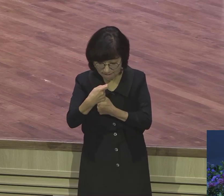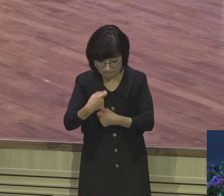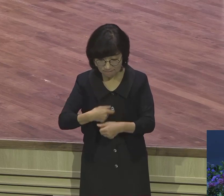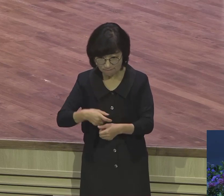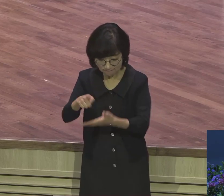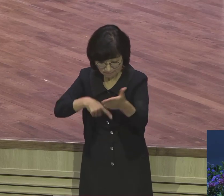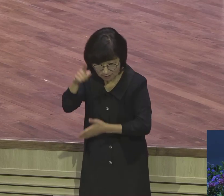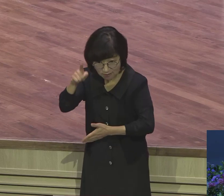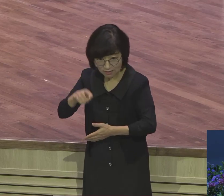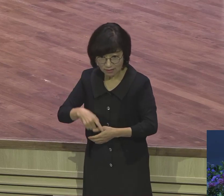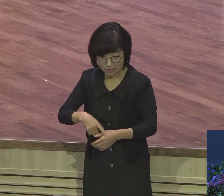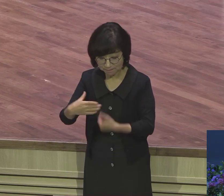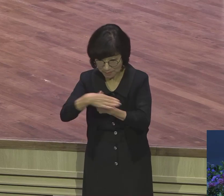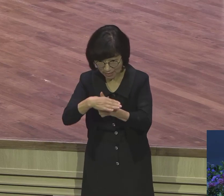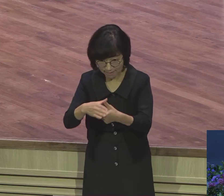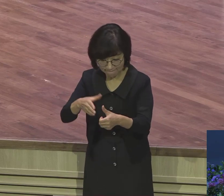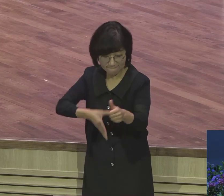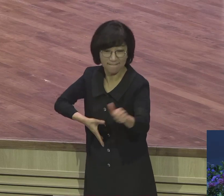욕으로 안 갚는 겁니다.